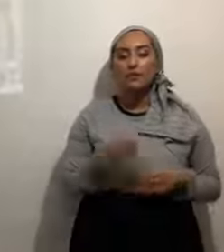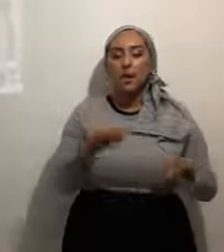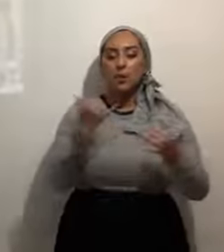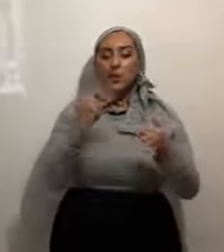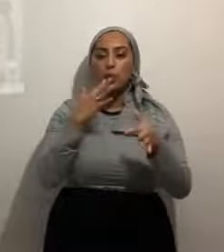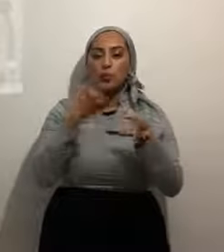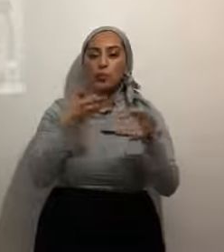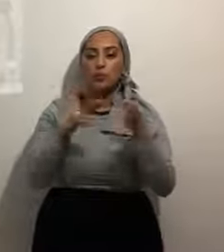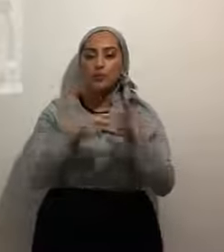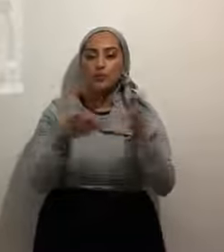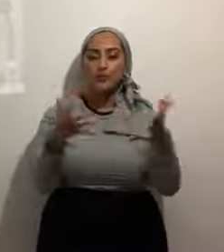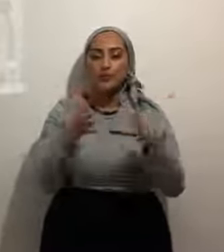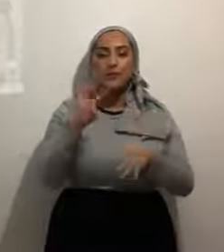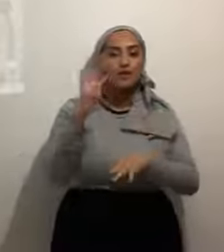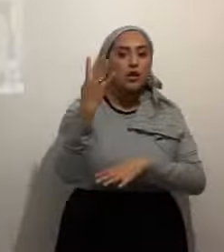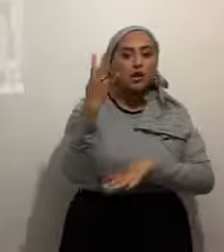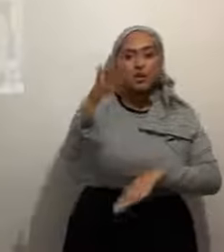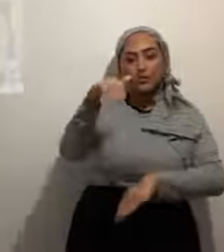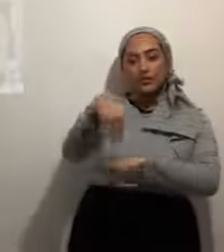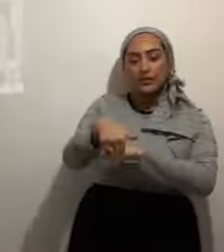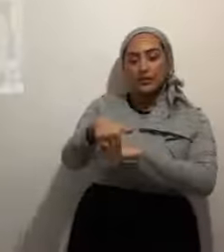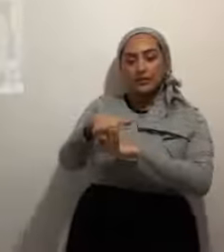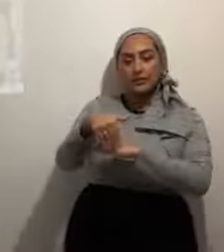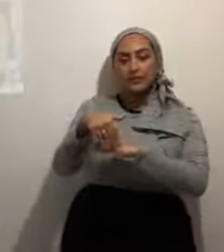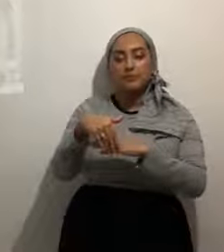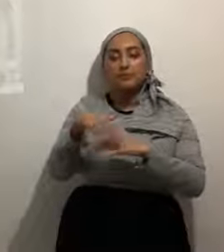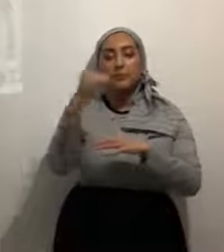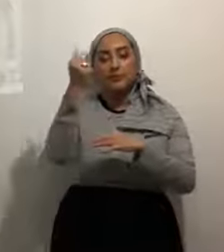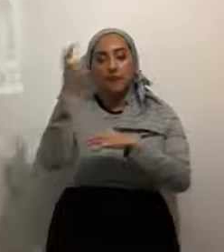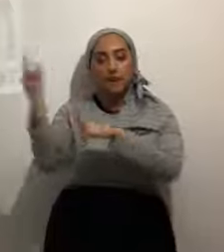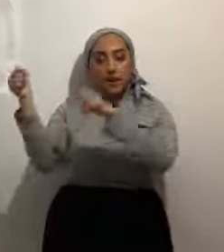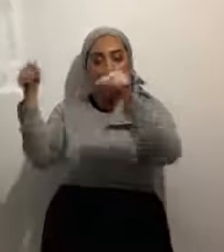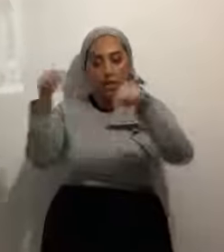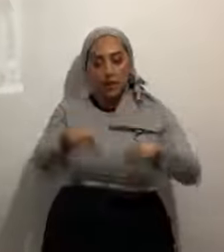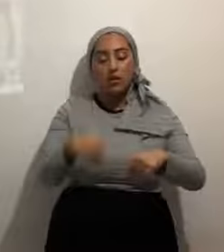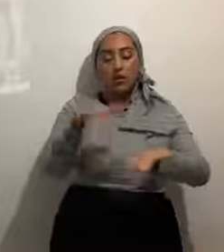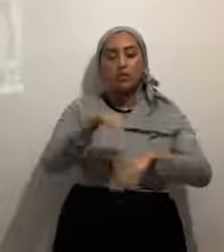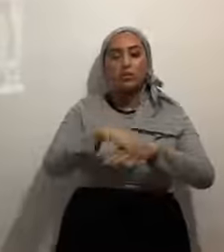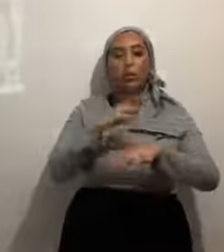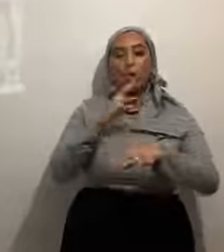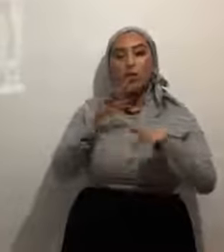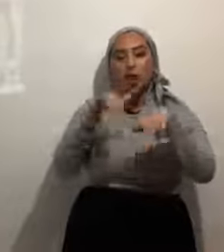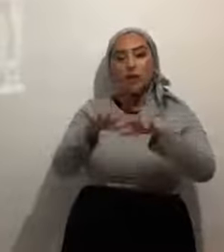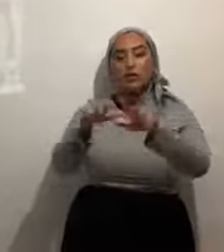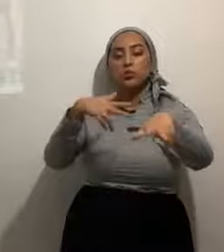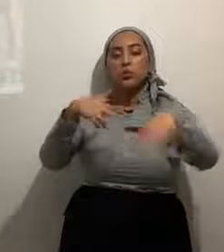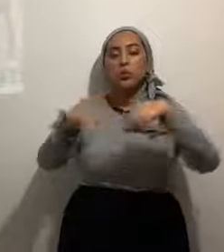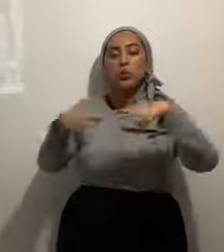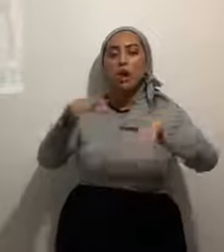qué es la cuarta vigilia de la noche. Yahshua vino a ellos andando sobre el mar. Subrayen andando sobre el mar.